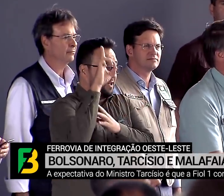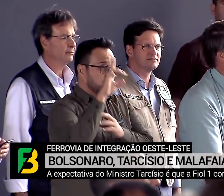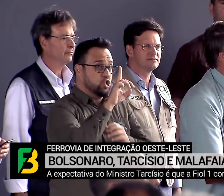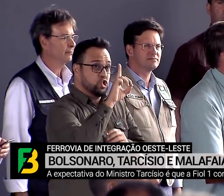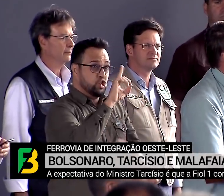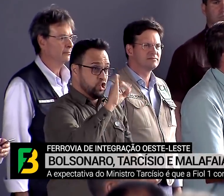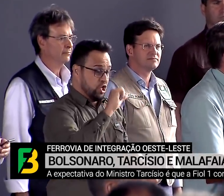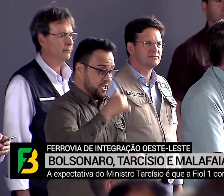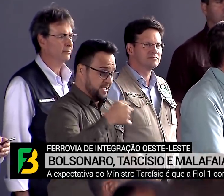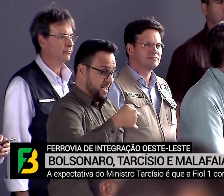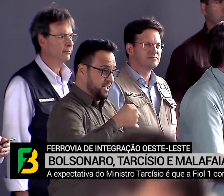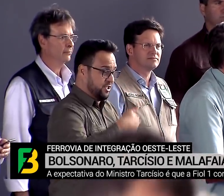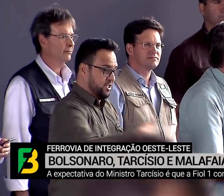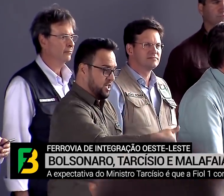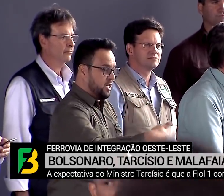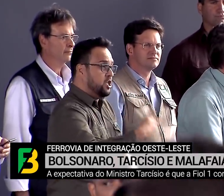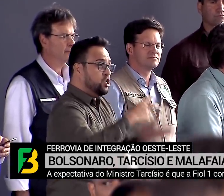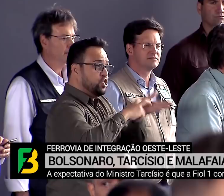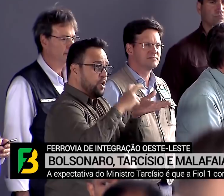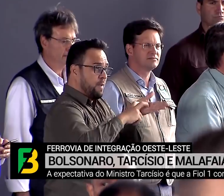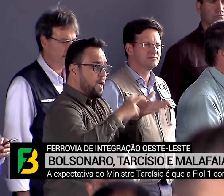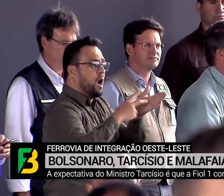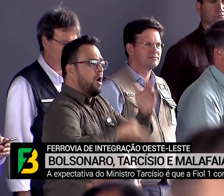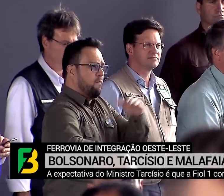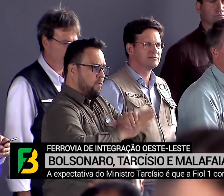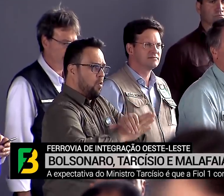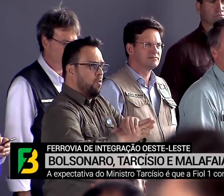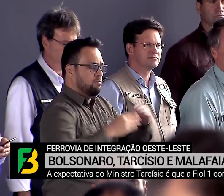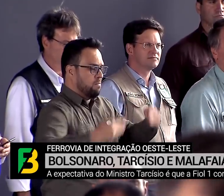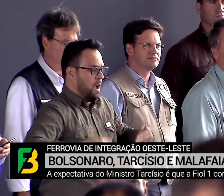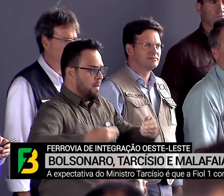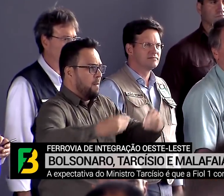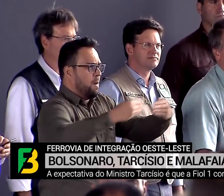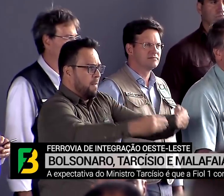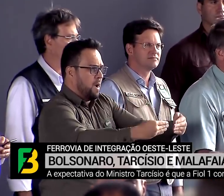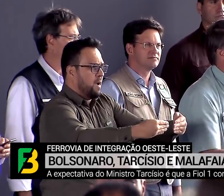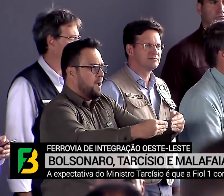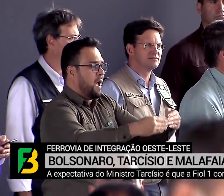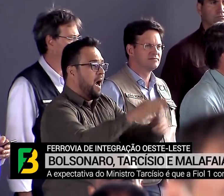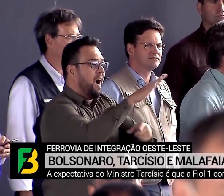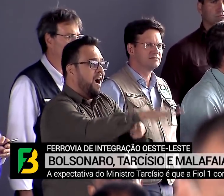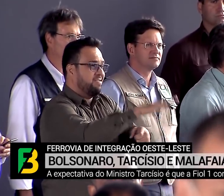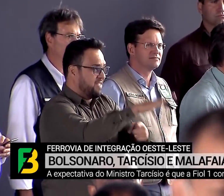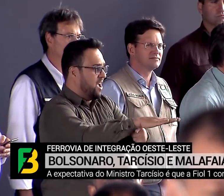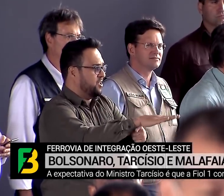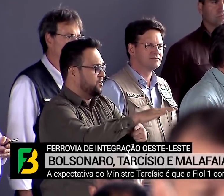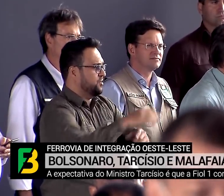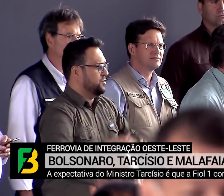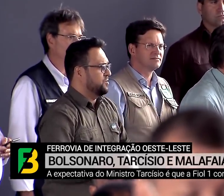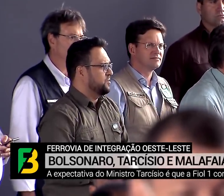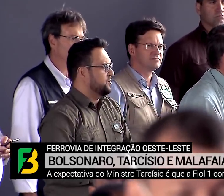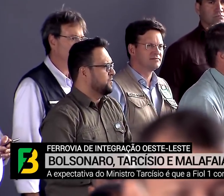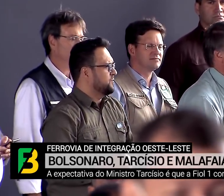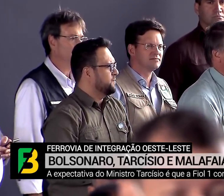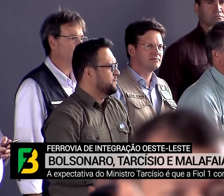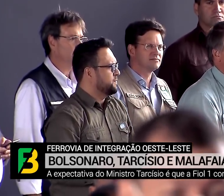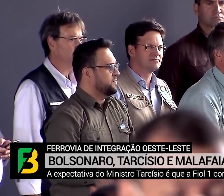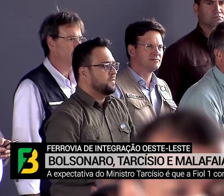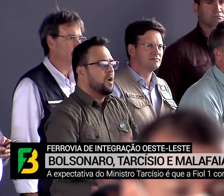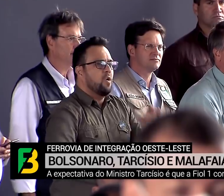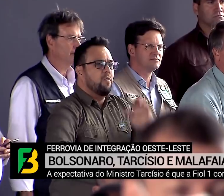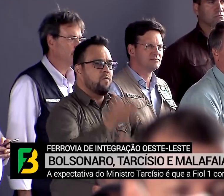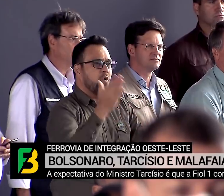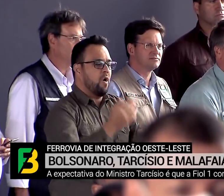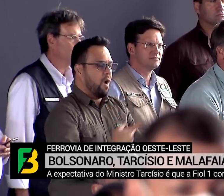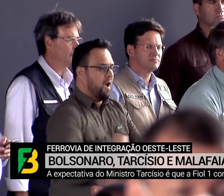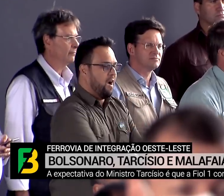sete estarei pela manhã na Esplanada dos Ministérios EA tarde e na